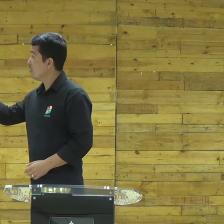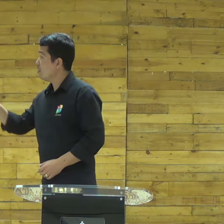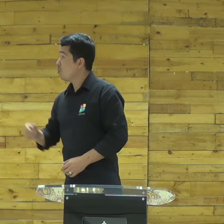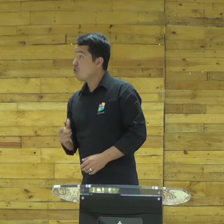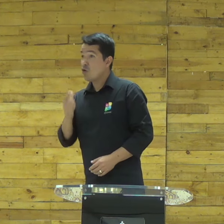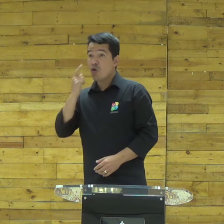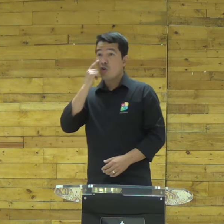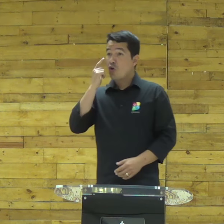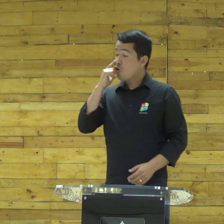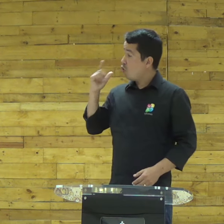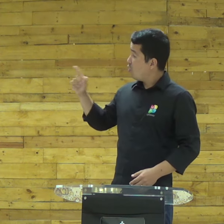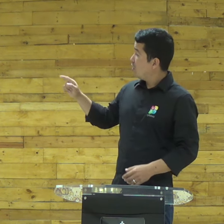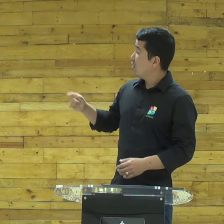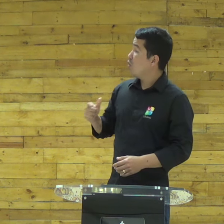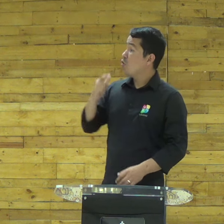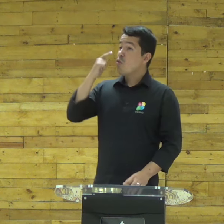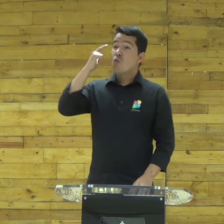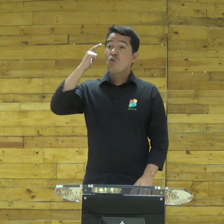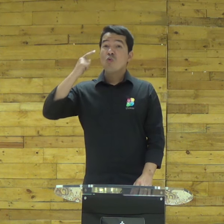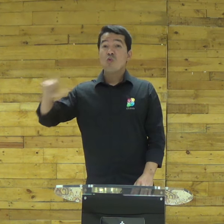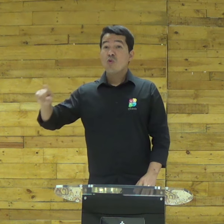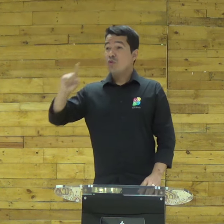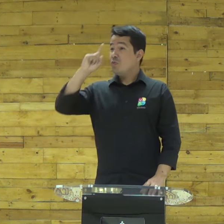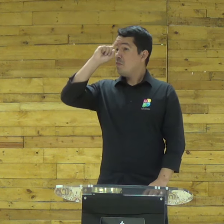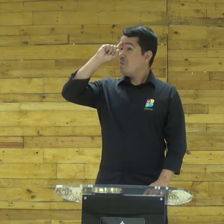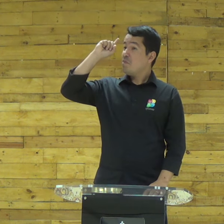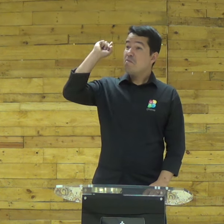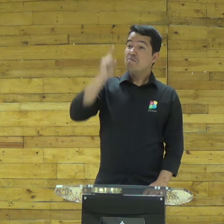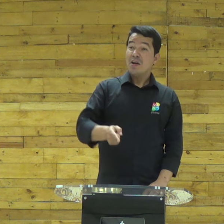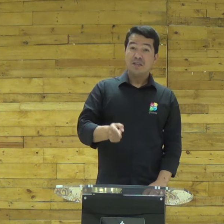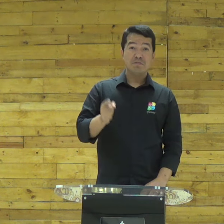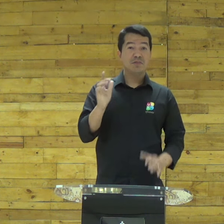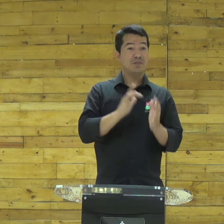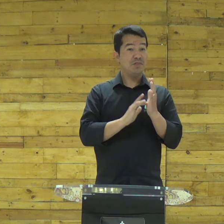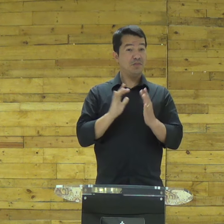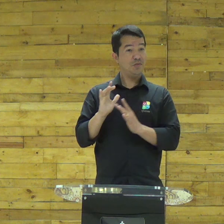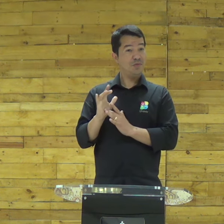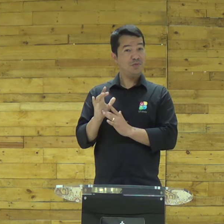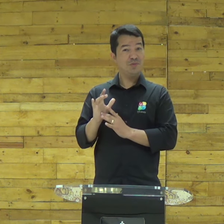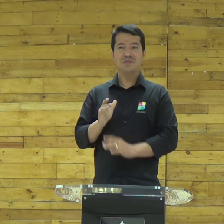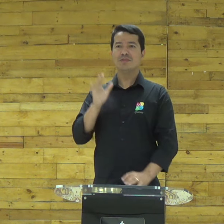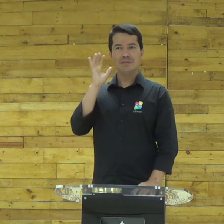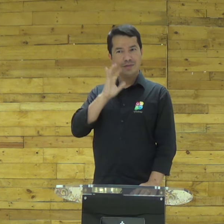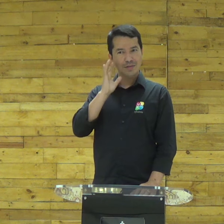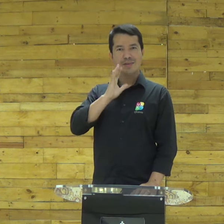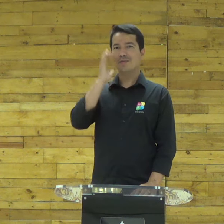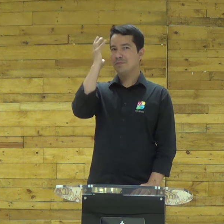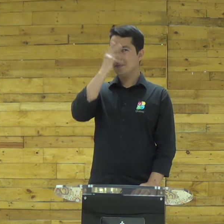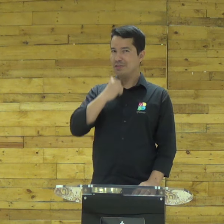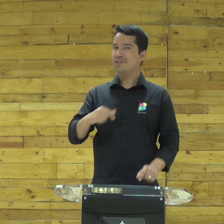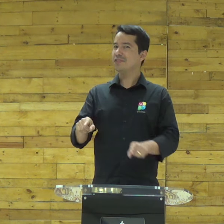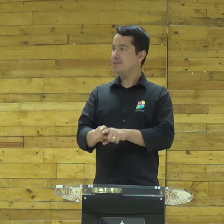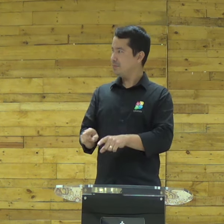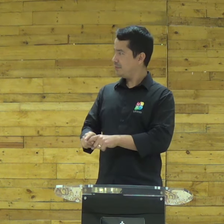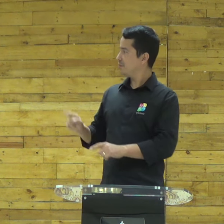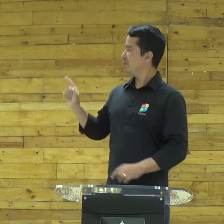passar Olhe um outro mandamento de Jesus muito legal